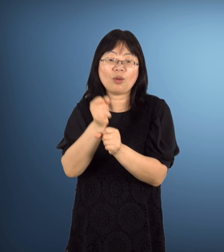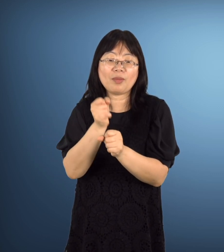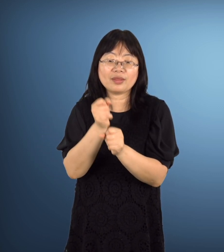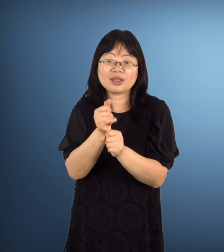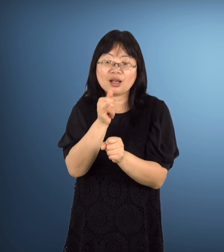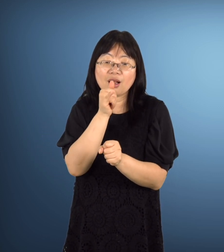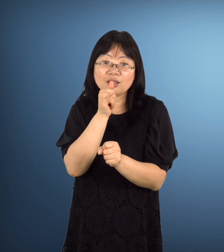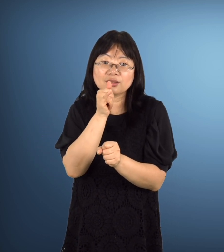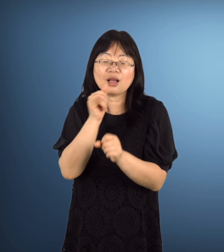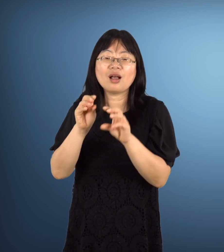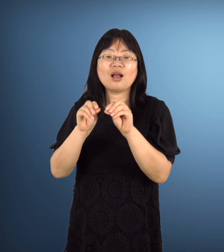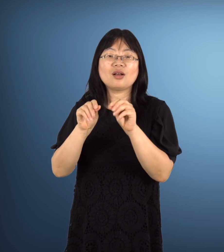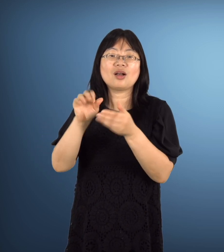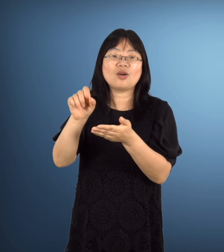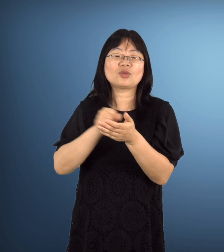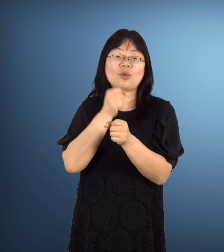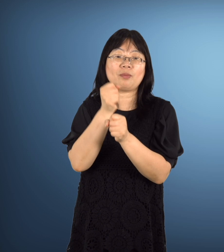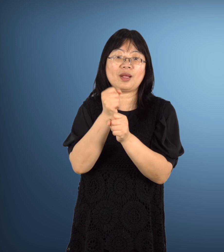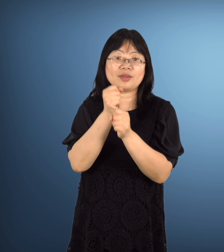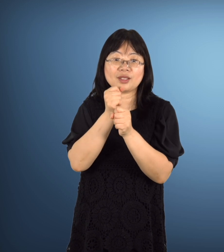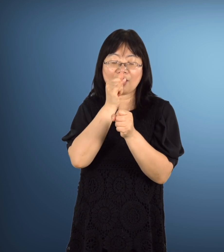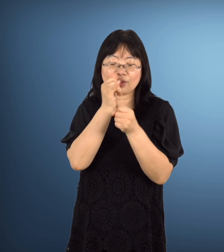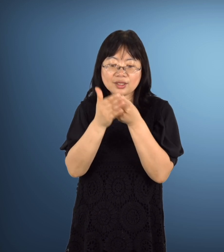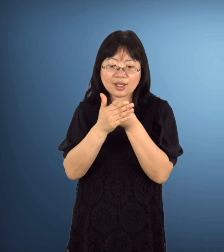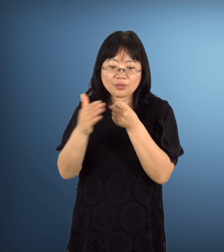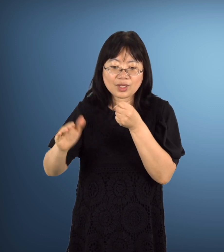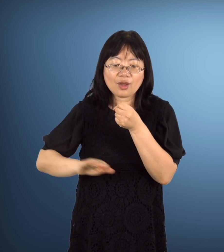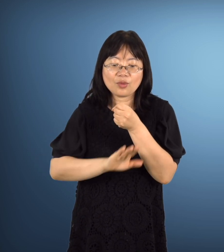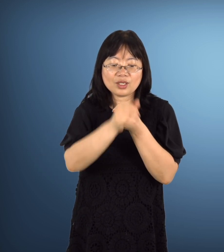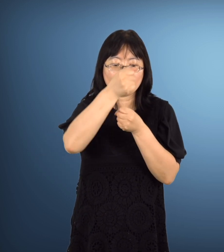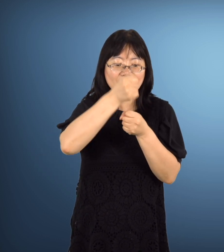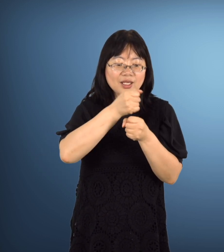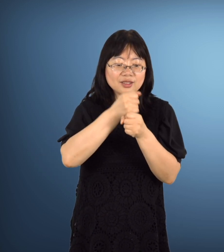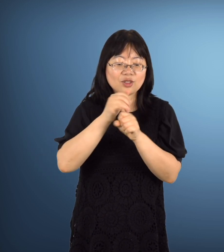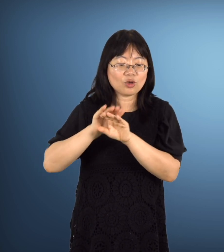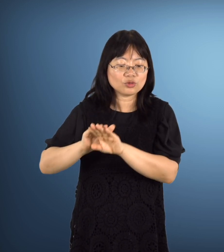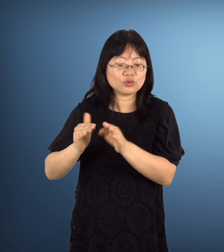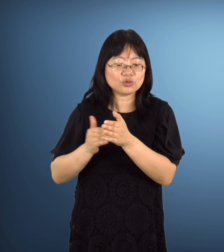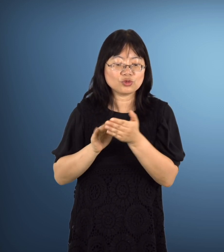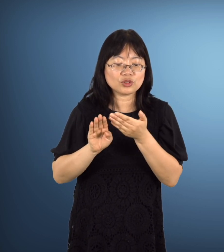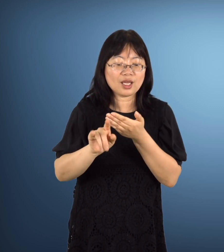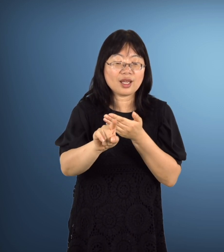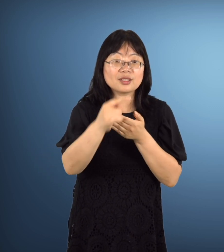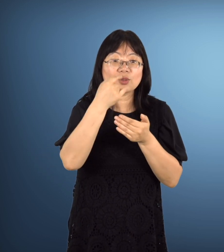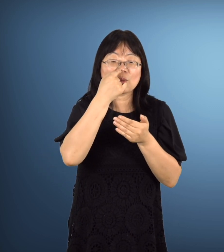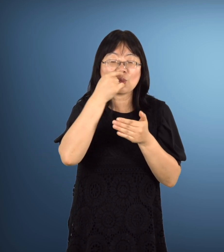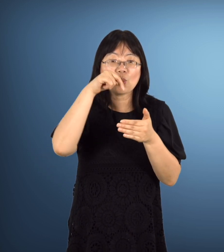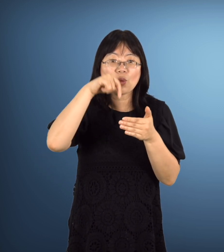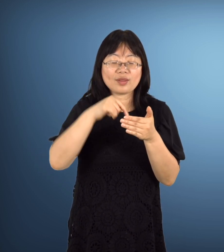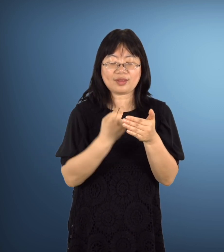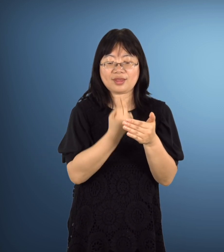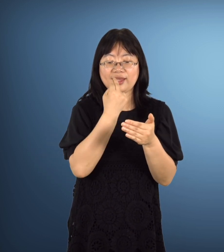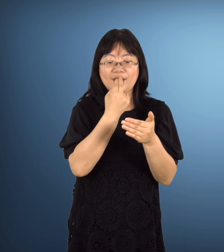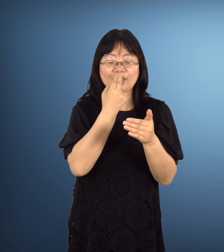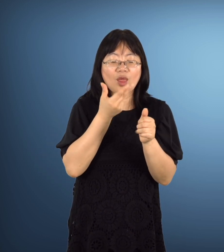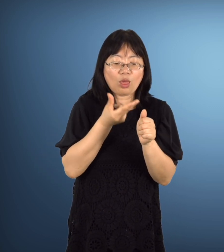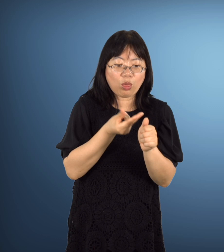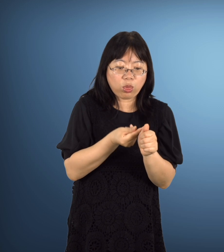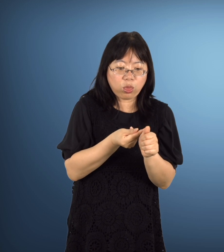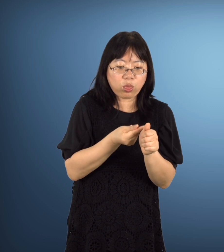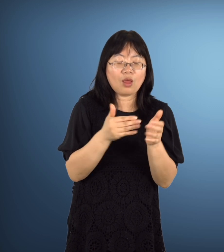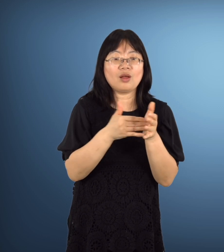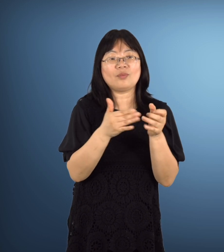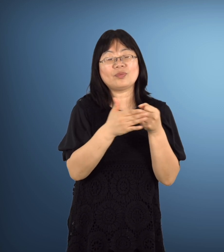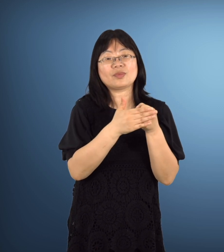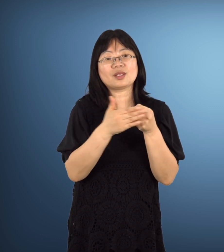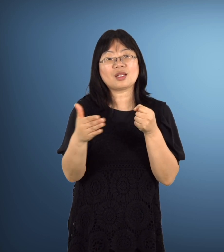만드세요? 흙으로 빚어서 우리를 만들어 놓은 다음에 그 코에 생기를